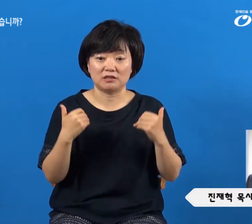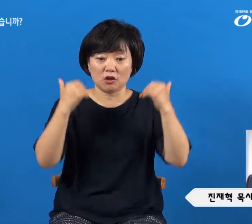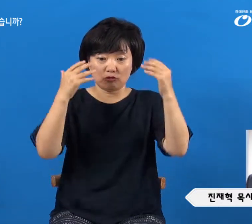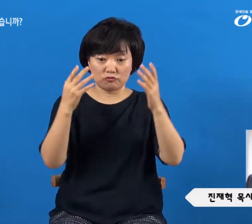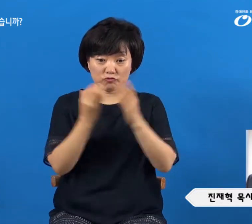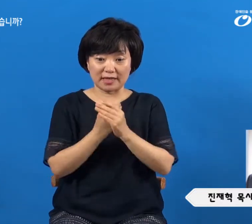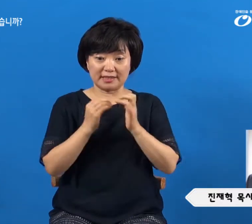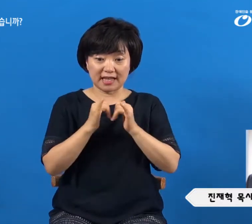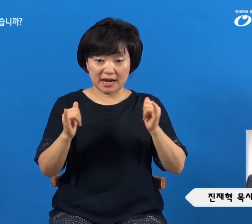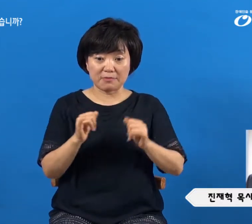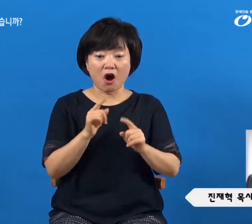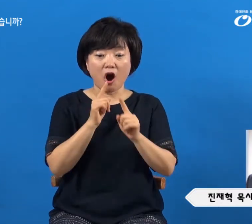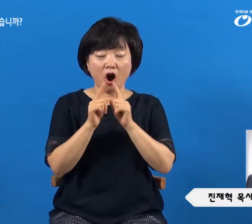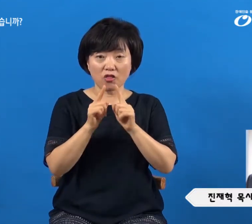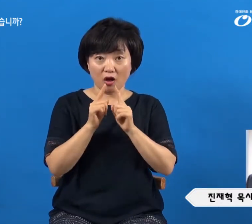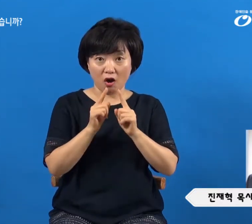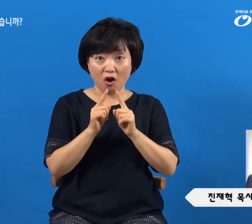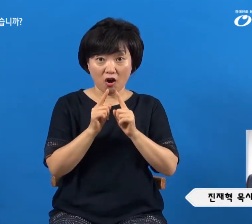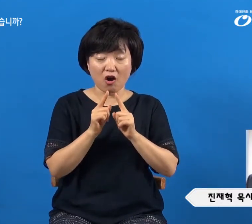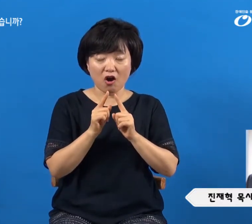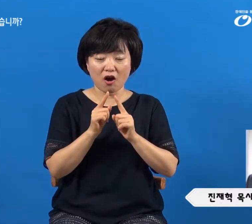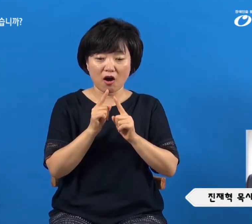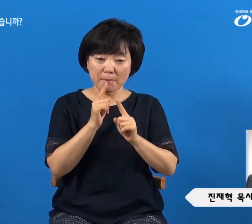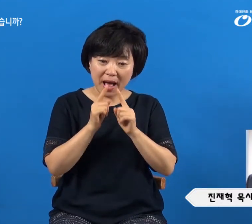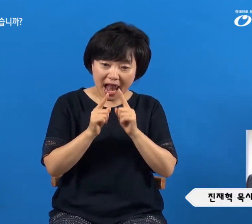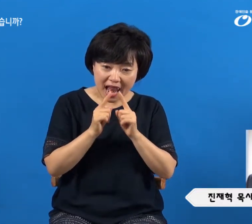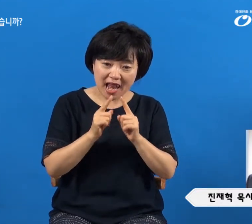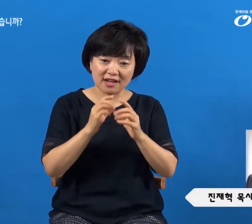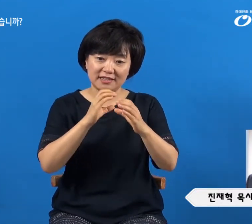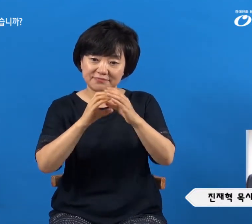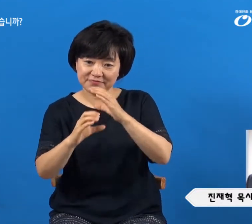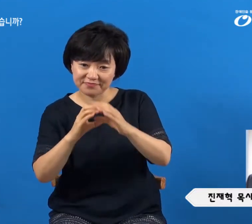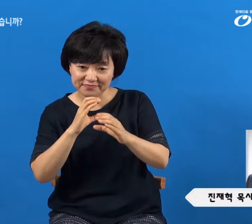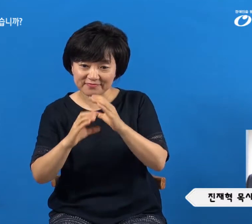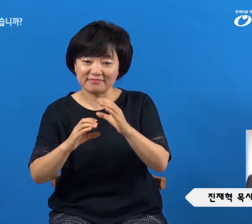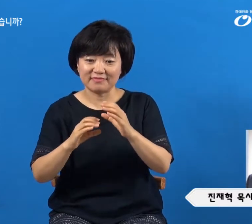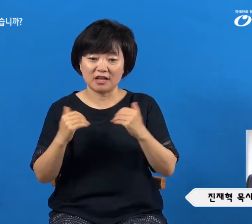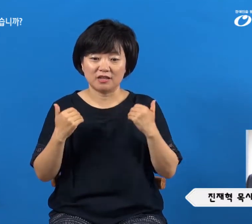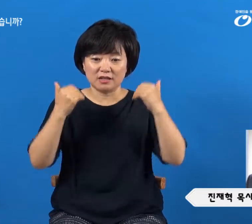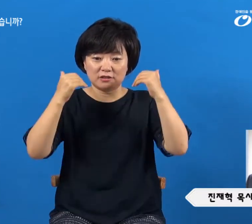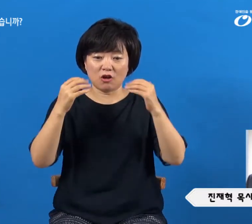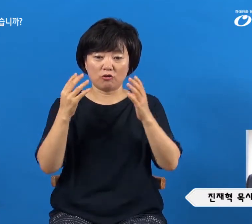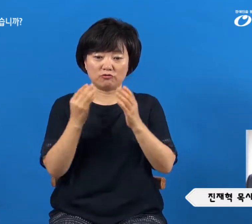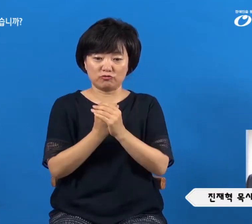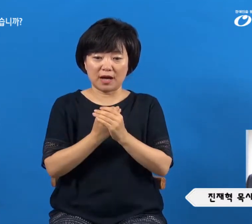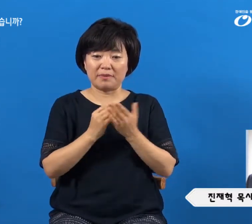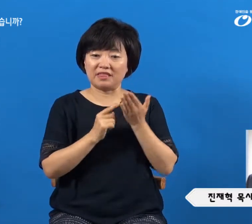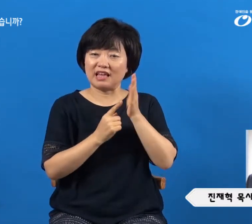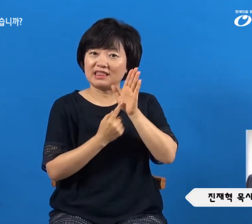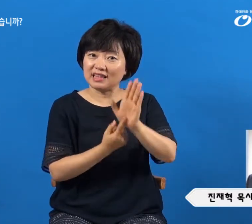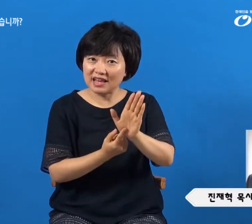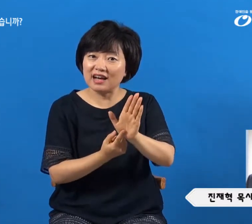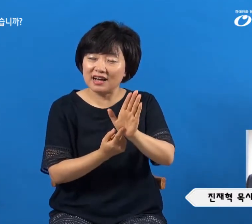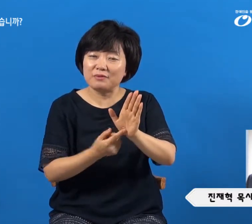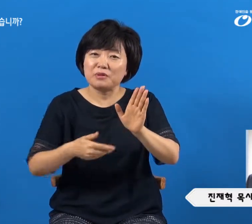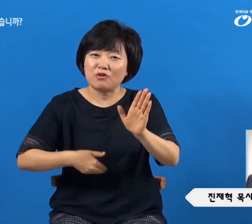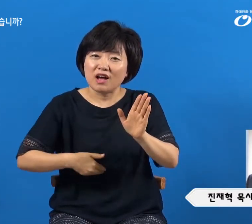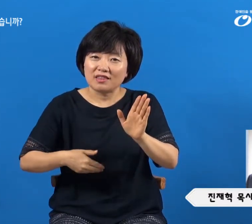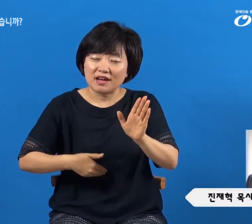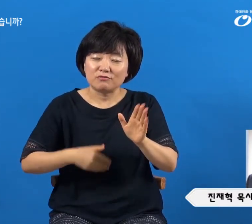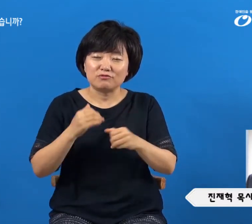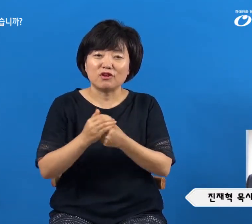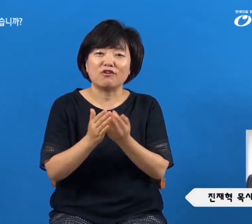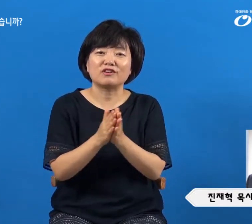자라면 언어 생활에서 우리가 하는 말에서 성숙함이 나타나야 한다라고